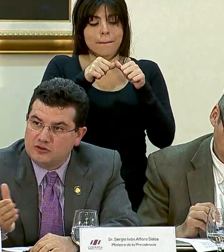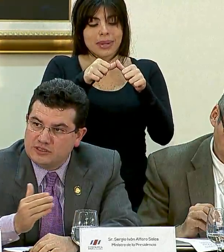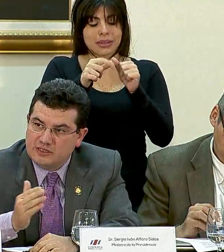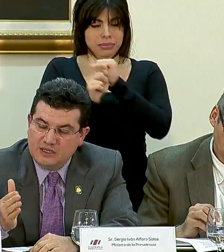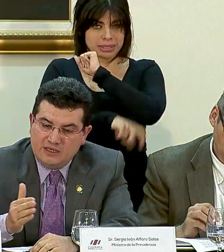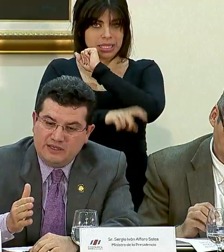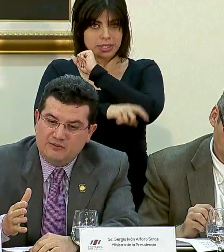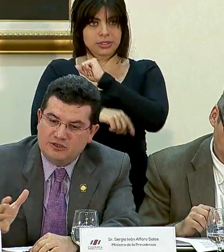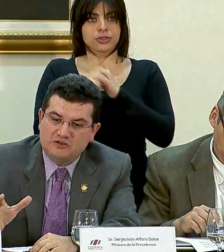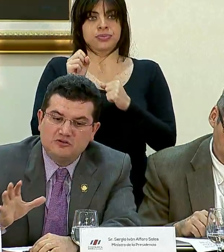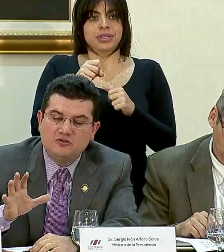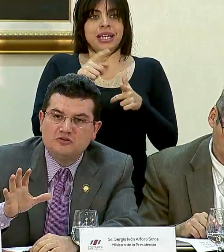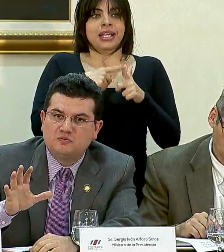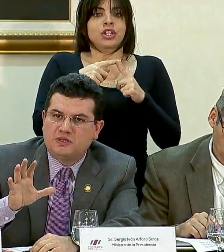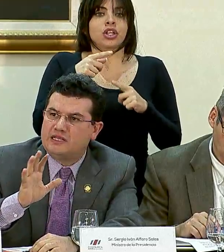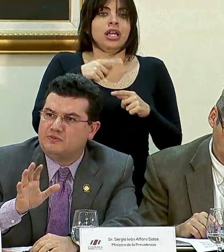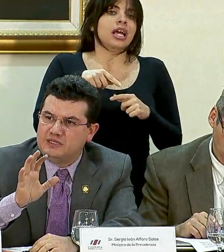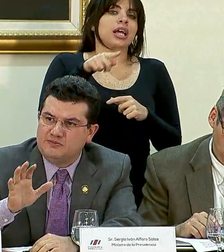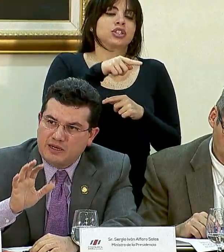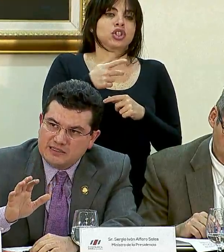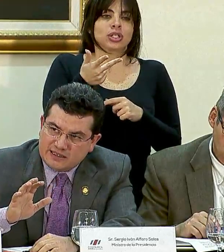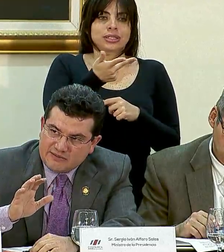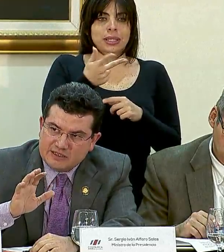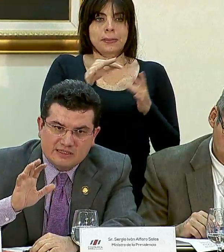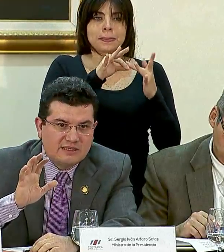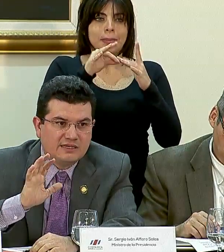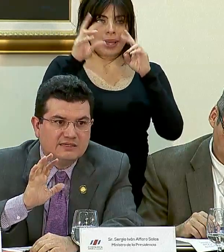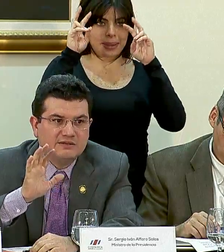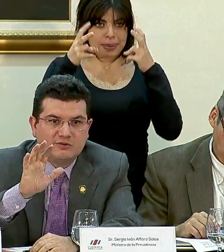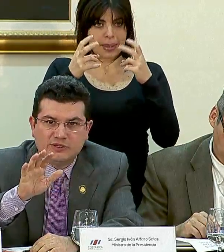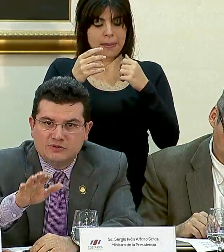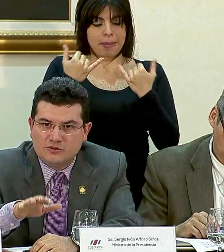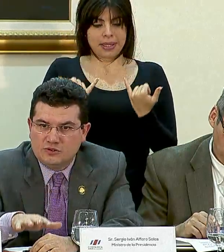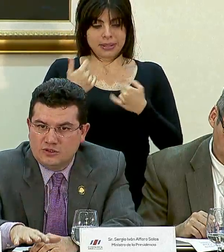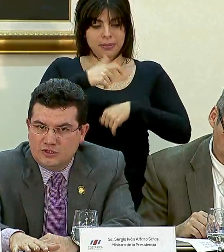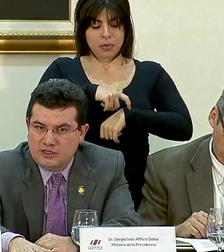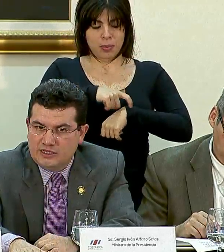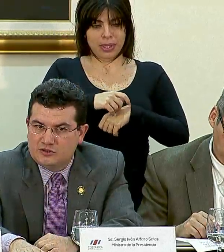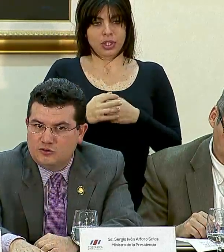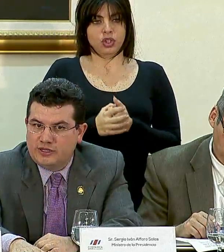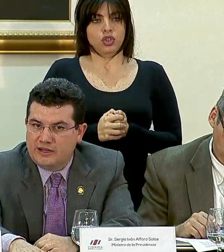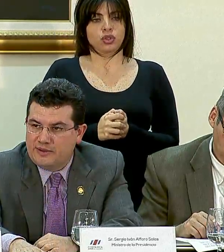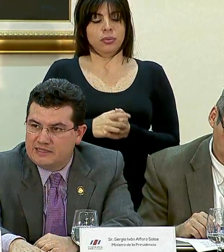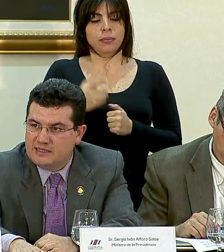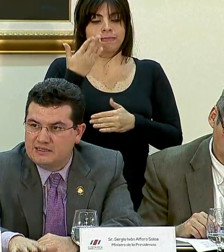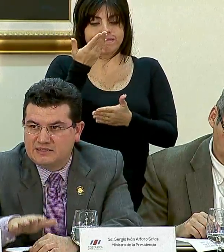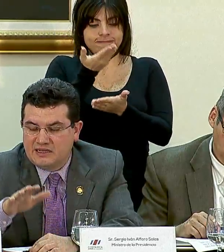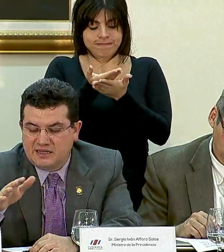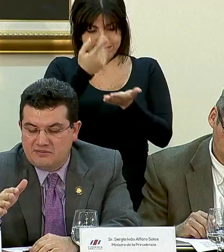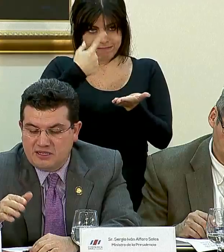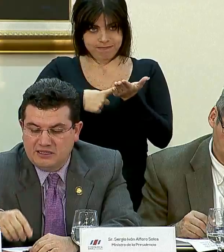exenciones. Entonces, digamos que esos son los tres principales temas que están en este momento sobre la